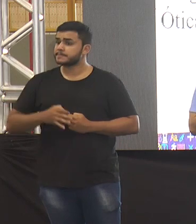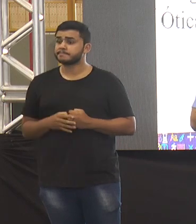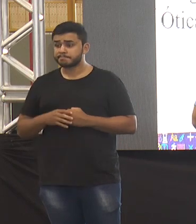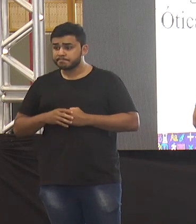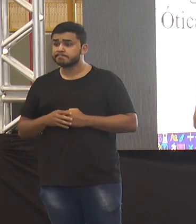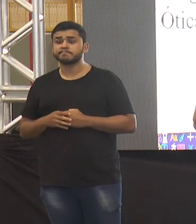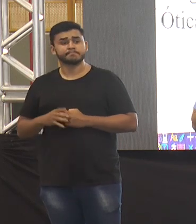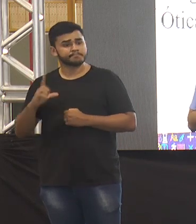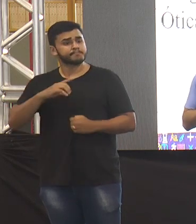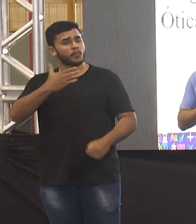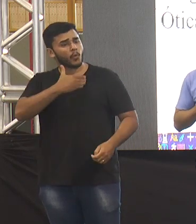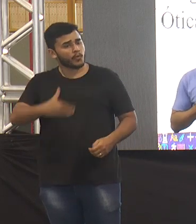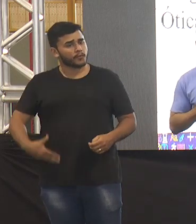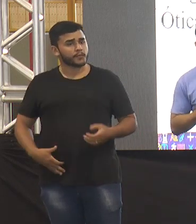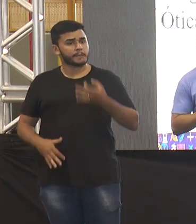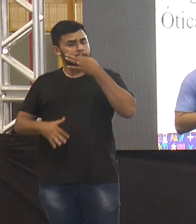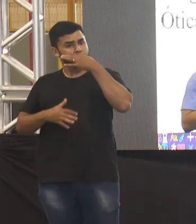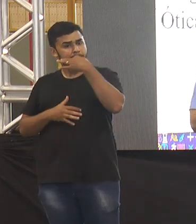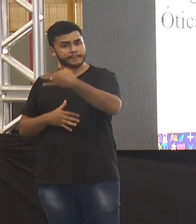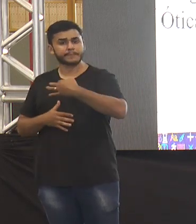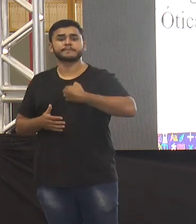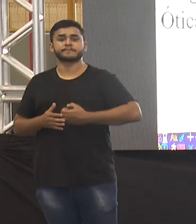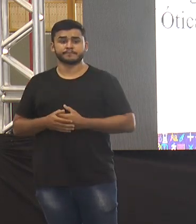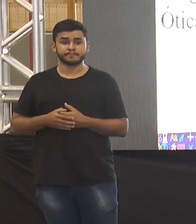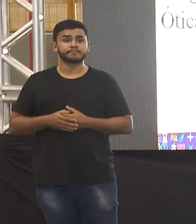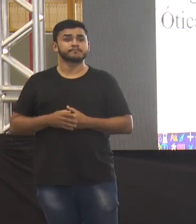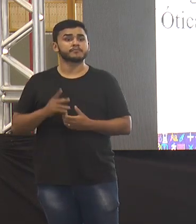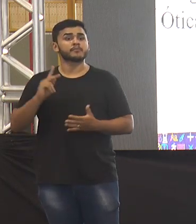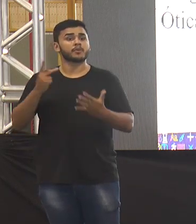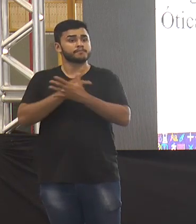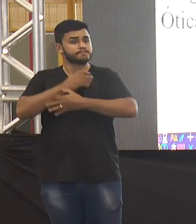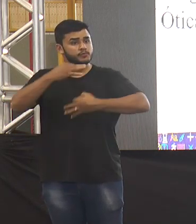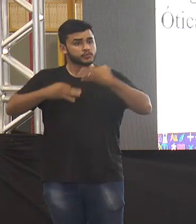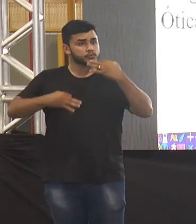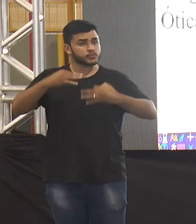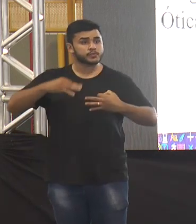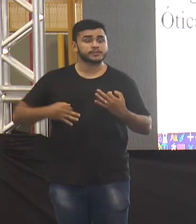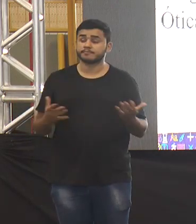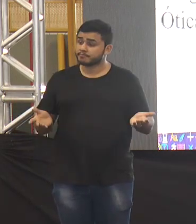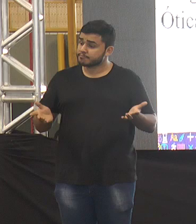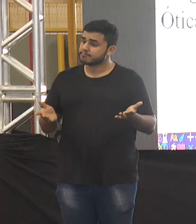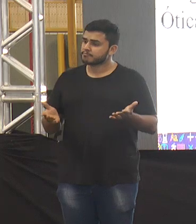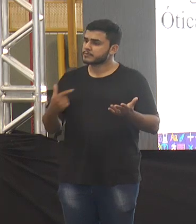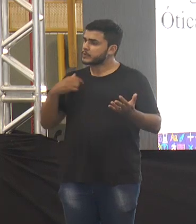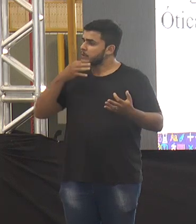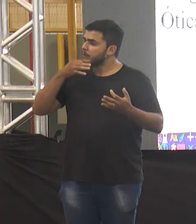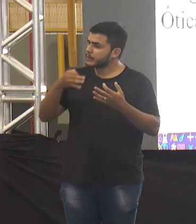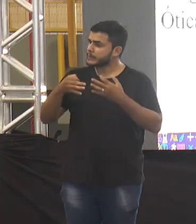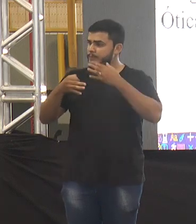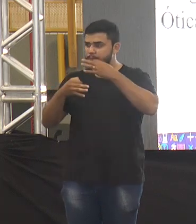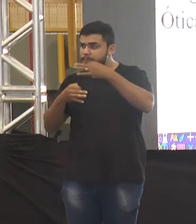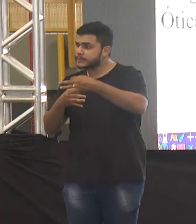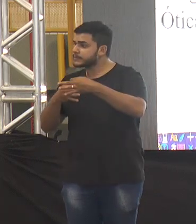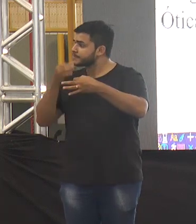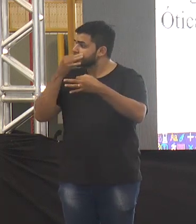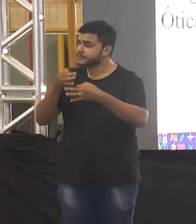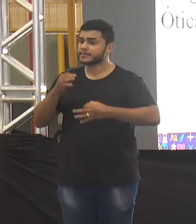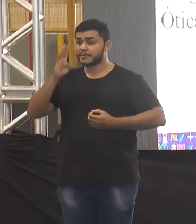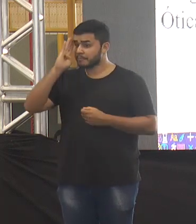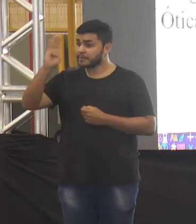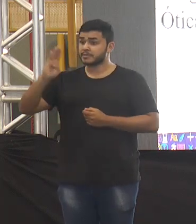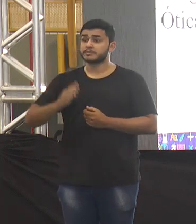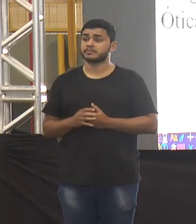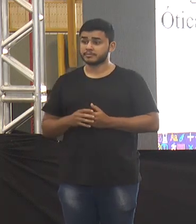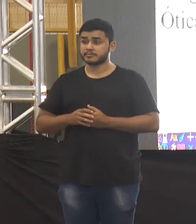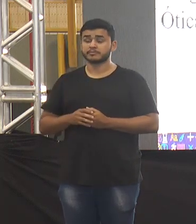realismo critica o governo, o realismo critica a justiça, o realismo critica principalmente aquela que é a célula mãe